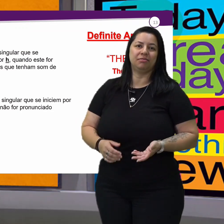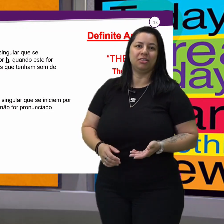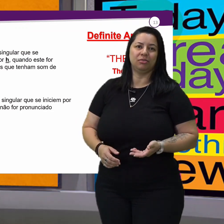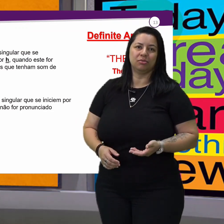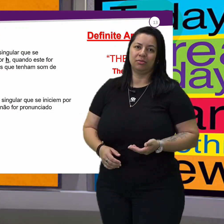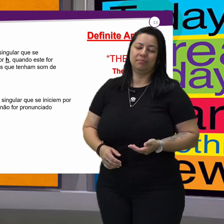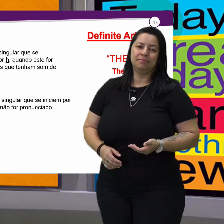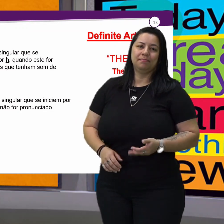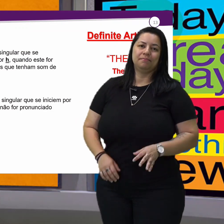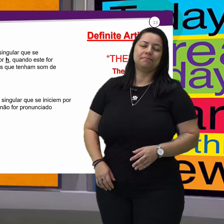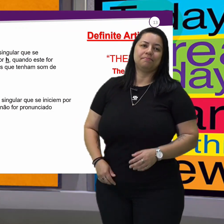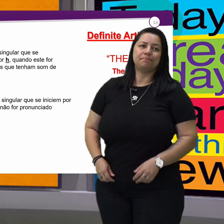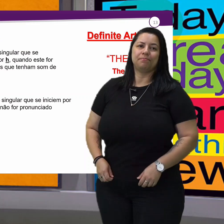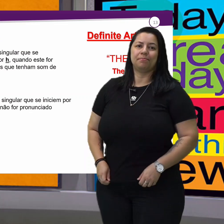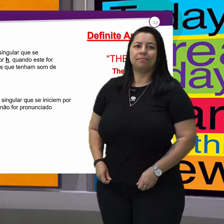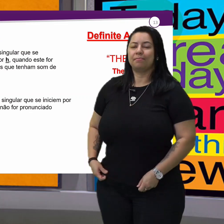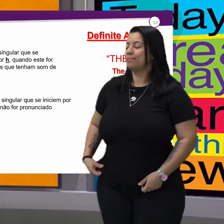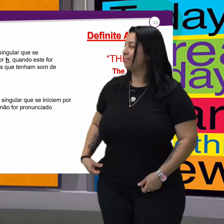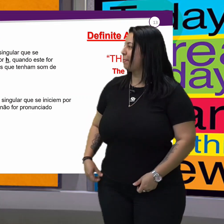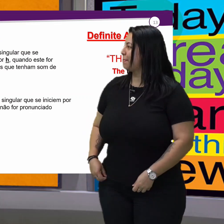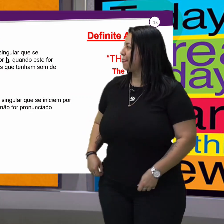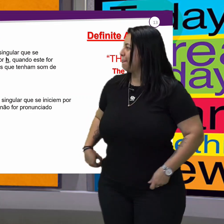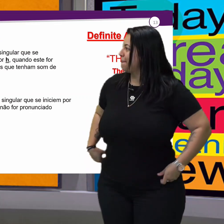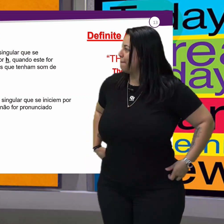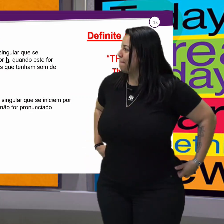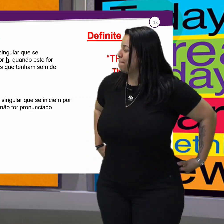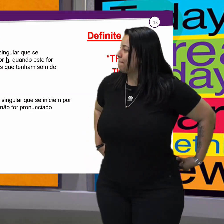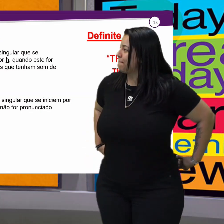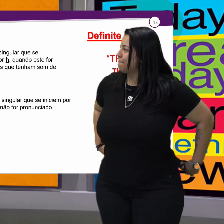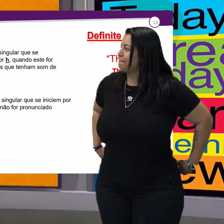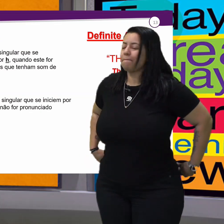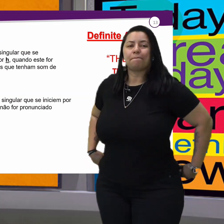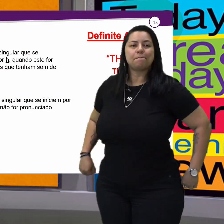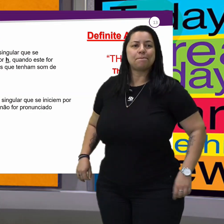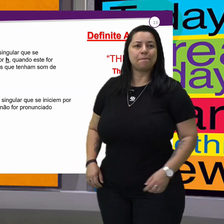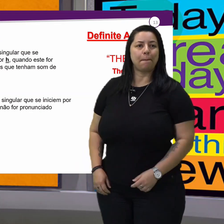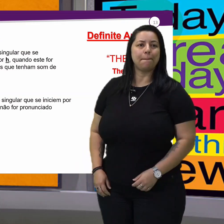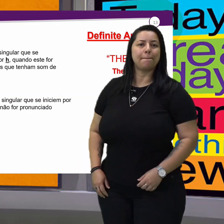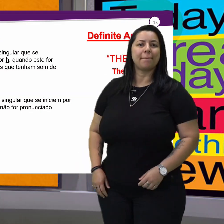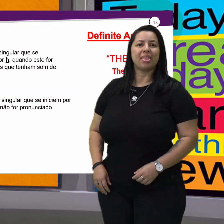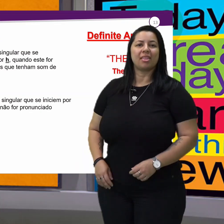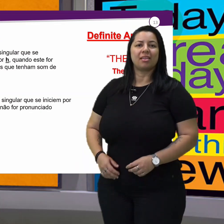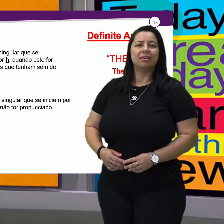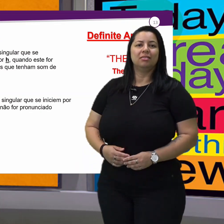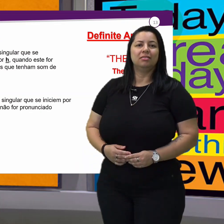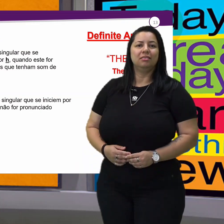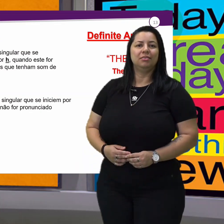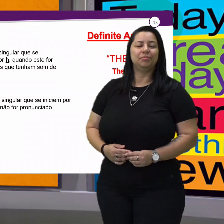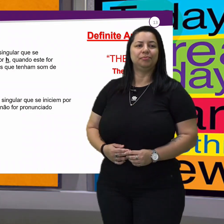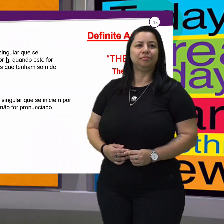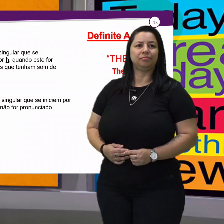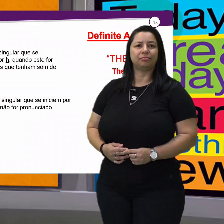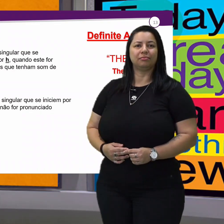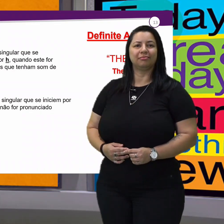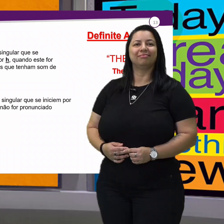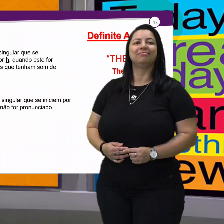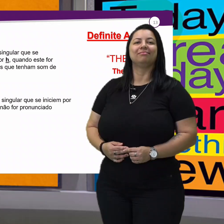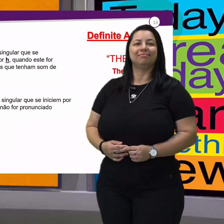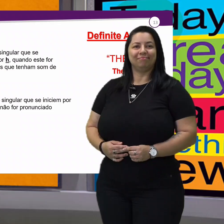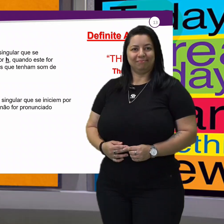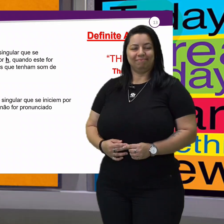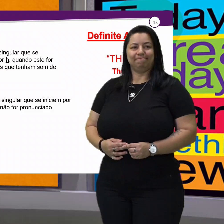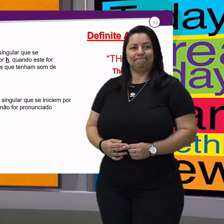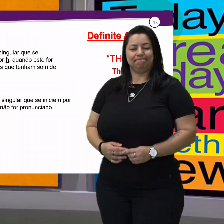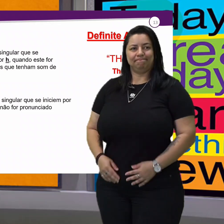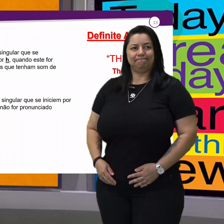artigo indefinido. Não. E aí o artigo indefinido, como o nome já diz, ele é indefinido. Então você vai falar de coisas vagas, né, genéricas.